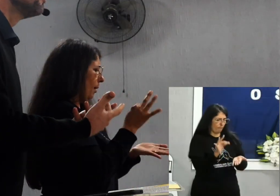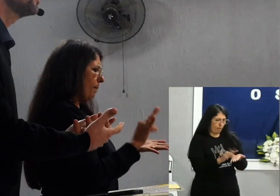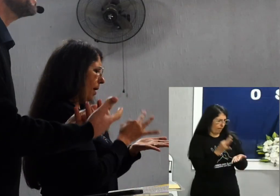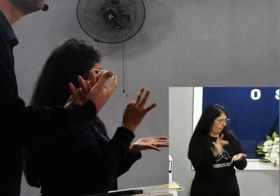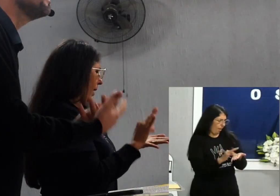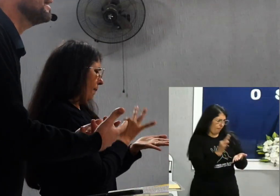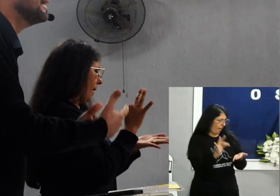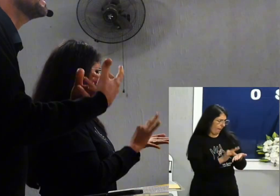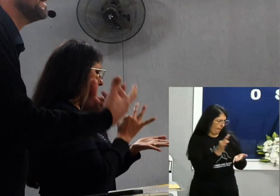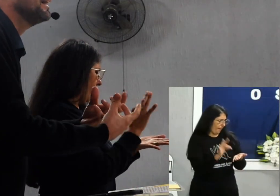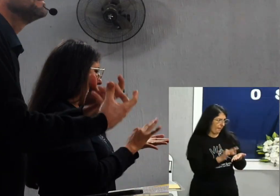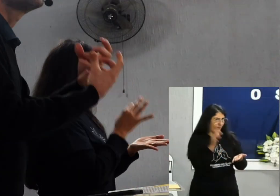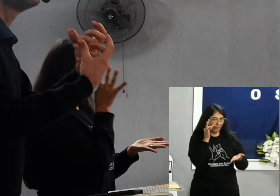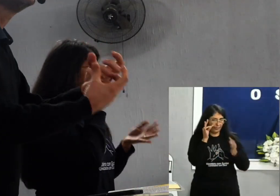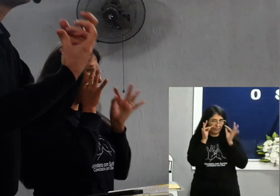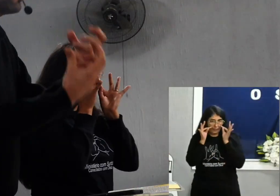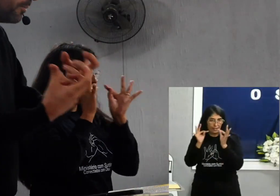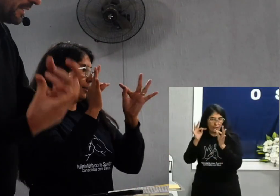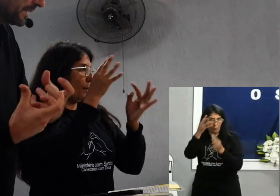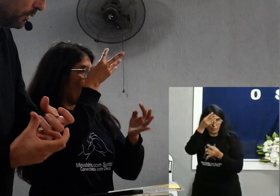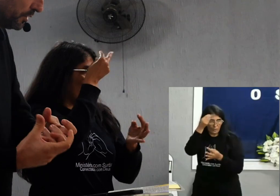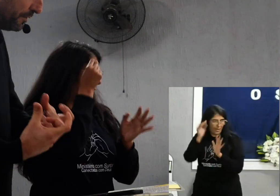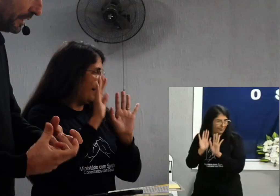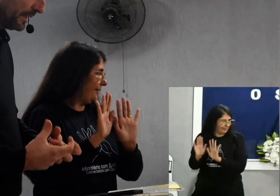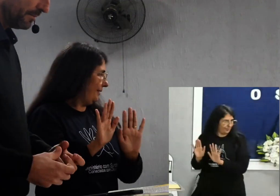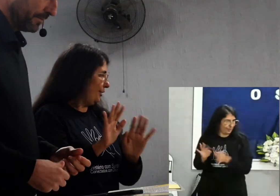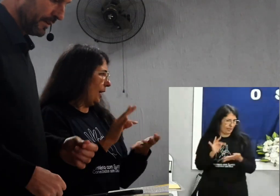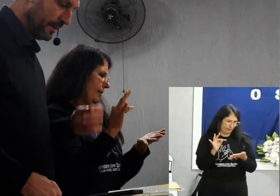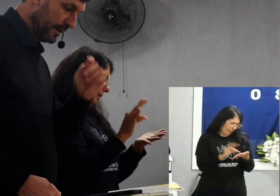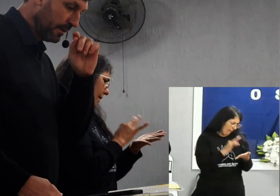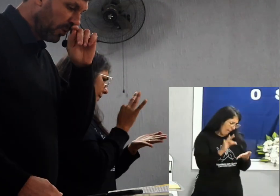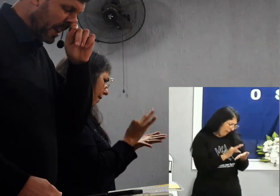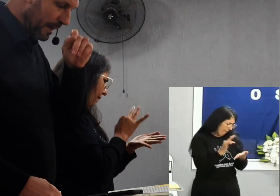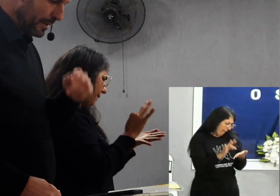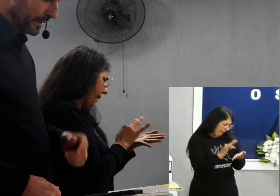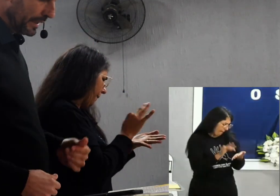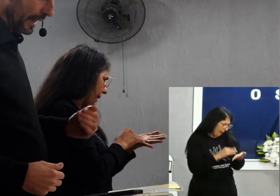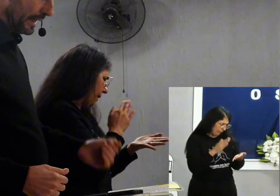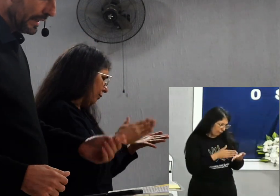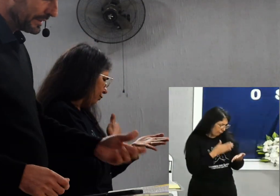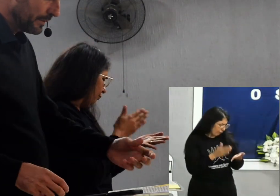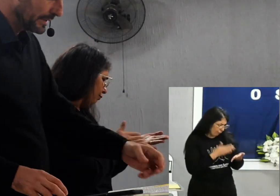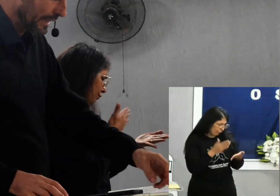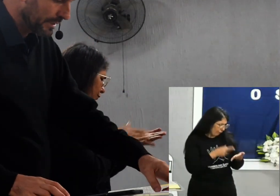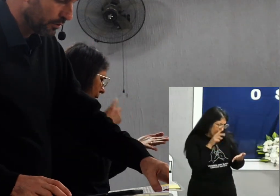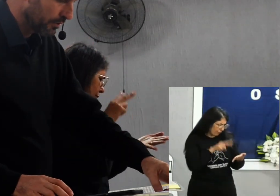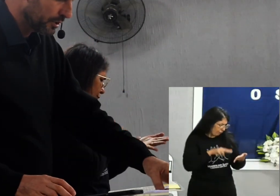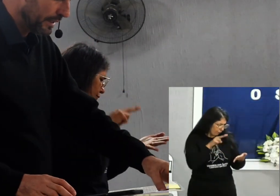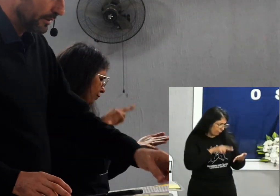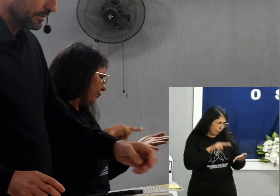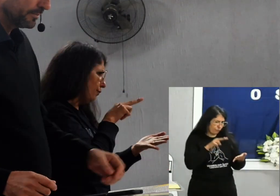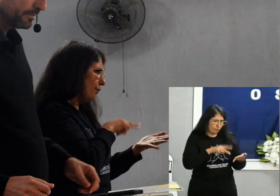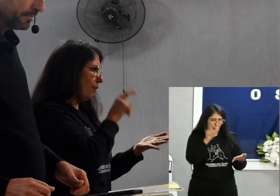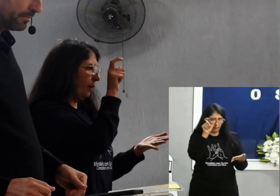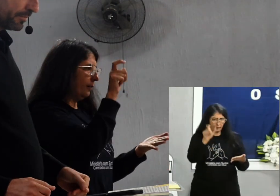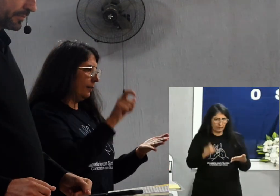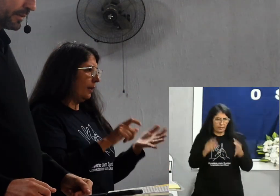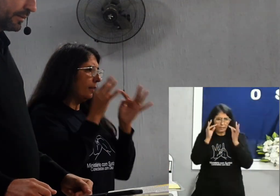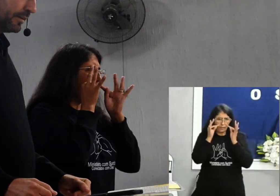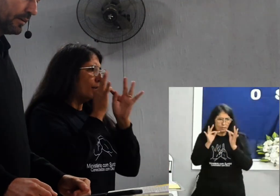isso, porque a Bíblia requer transformação de vida. Porque é a Bíblia que carrega essa mensagem do Evangelho.